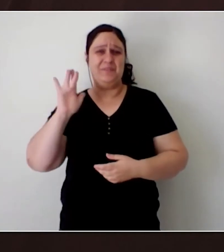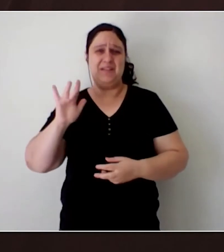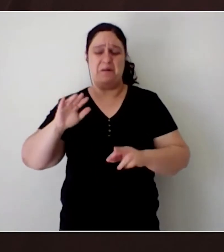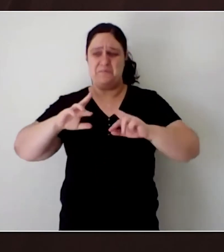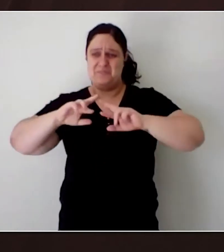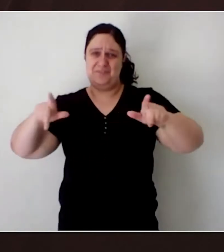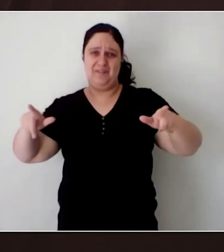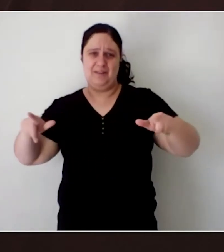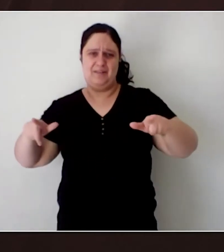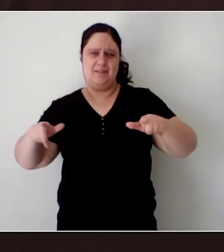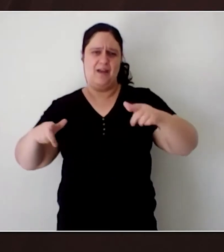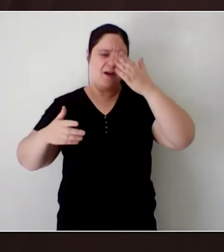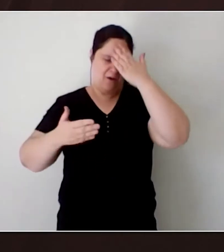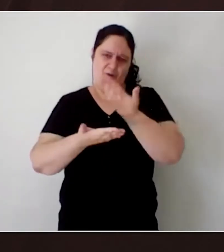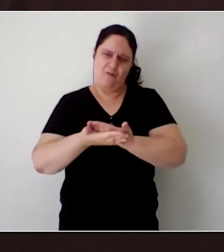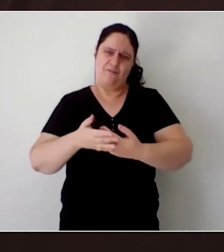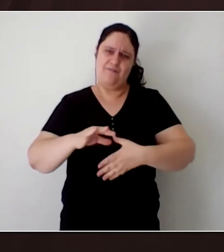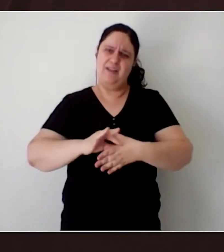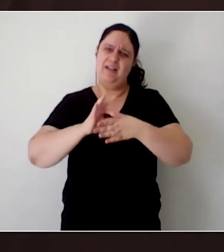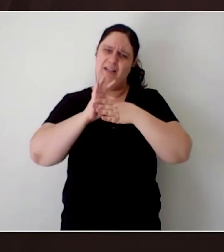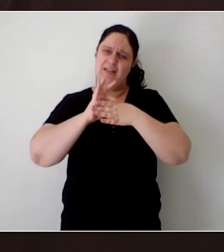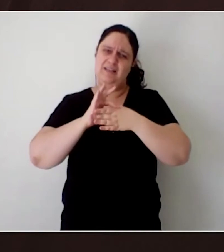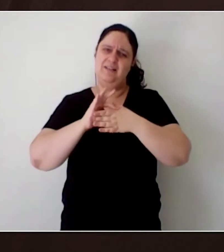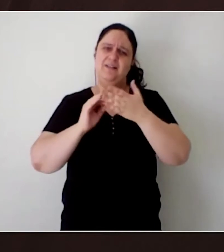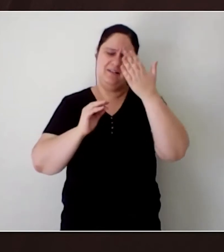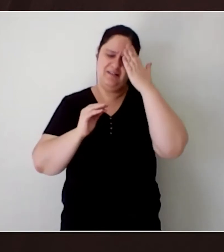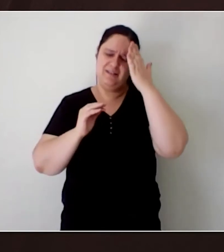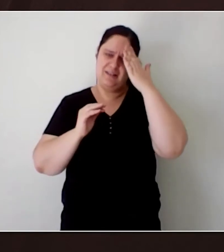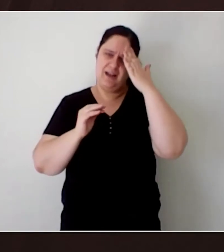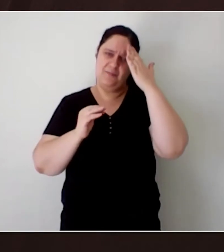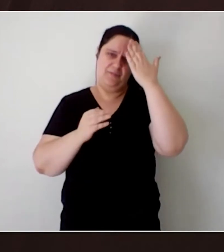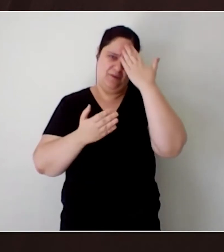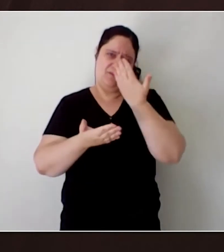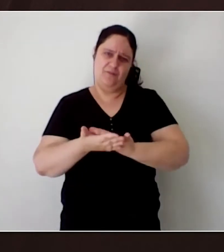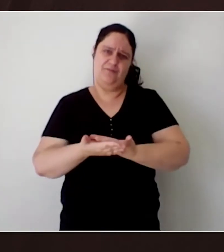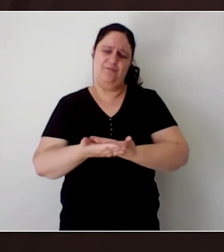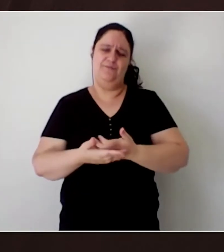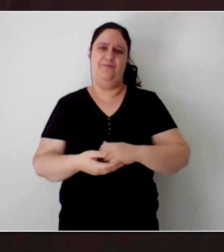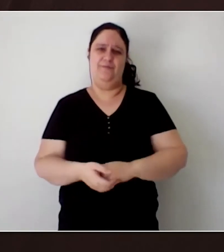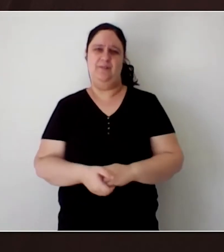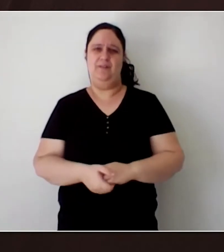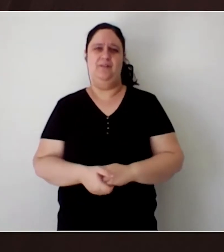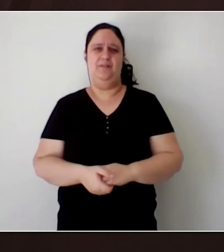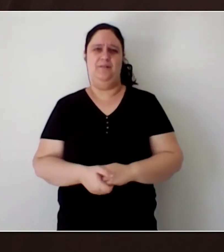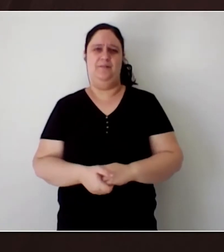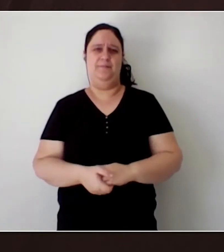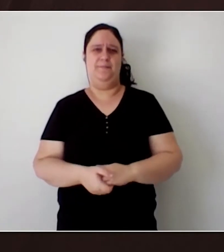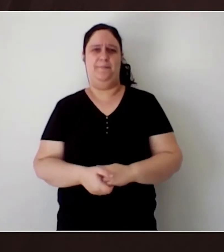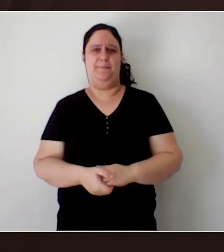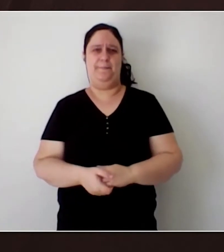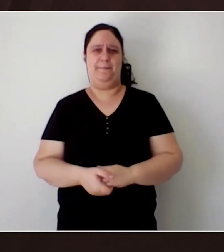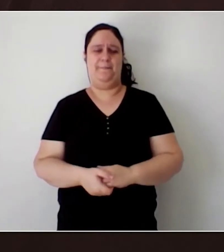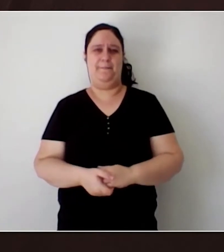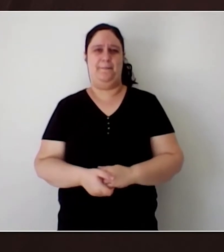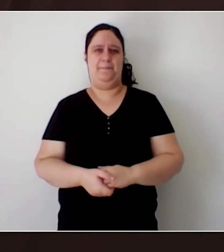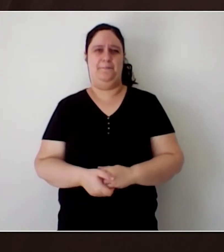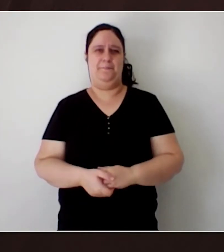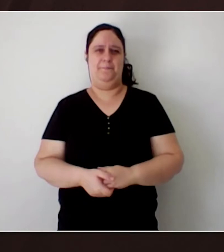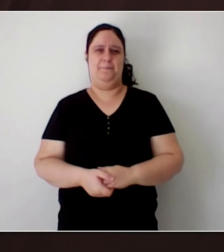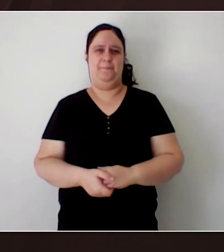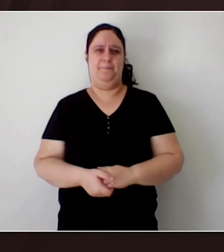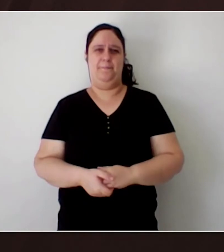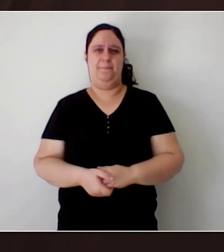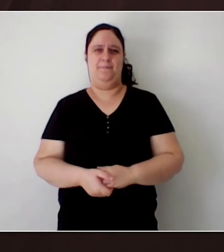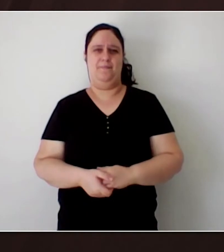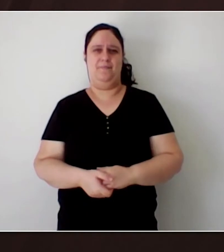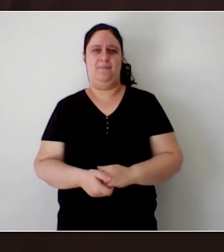Confia nos irmãos que eles sabem distinguir. Eles sabem que está fazendo, pode fazer mal, não faz mal. Não fica com o